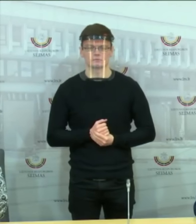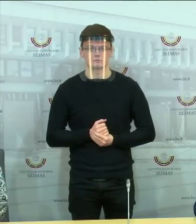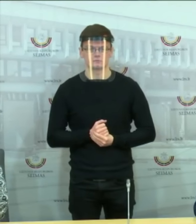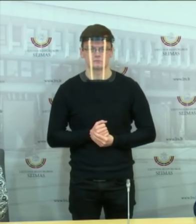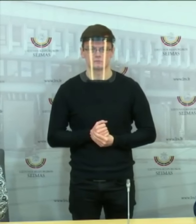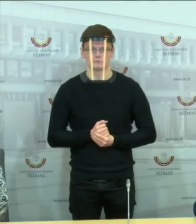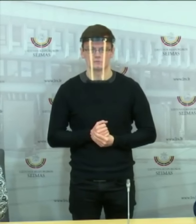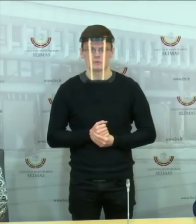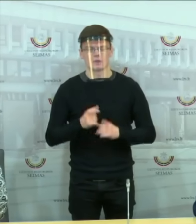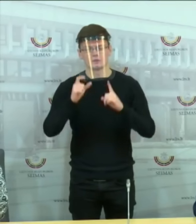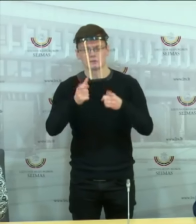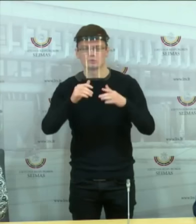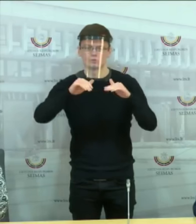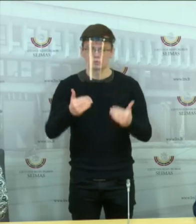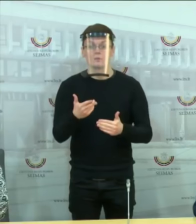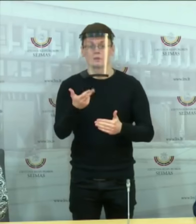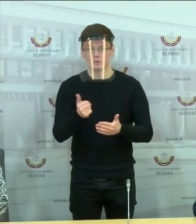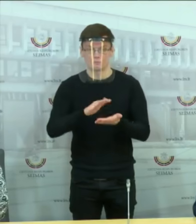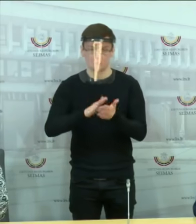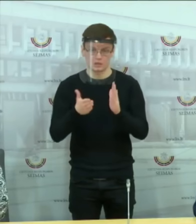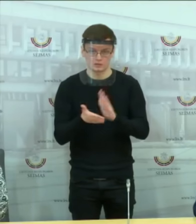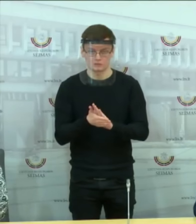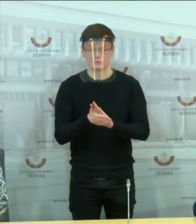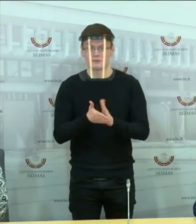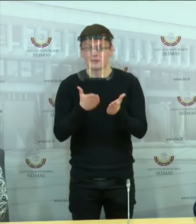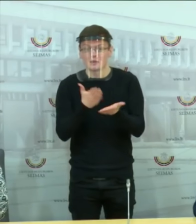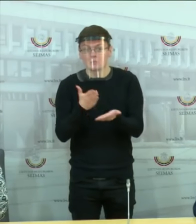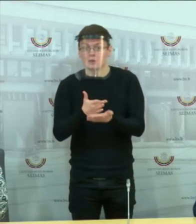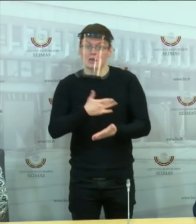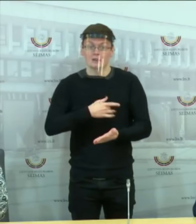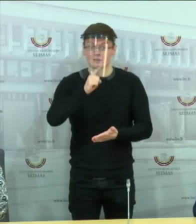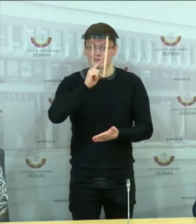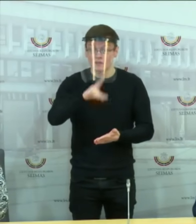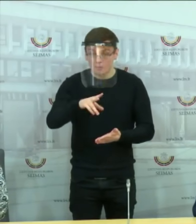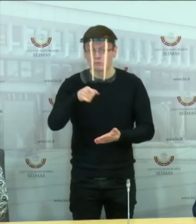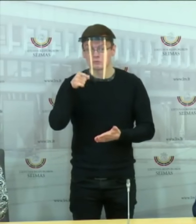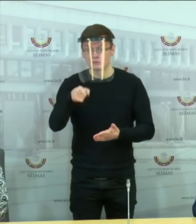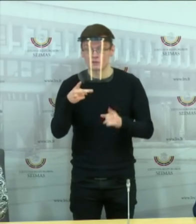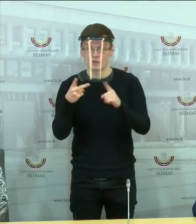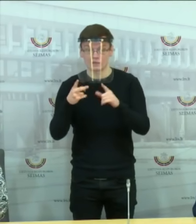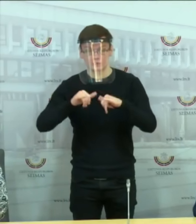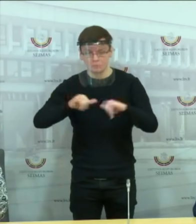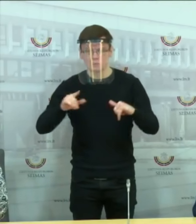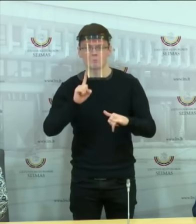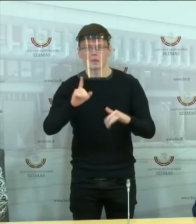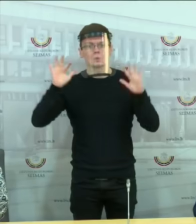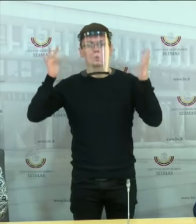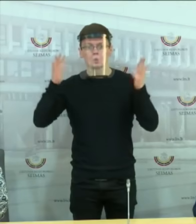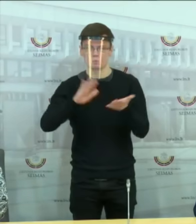jeigu visiškai trumpai, tai taip ruošiamės. Nebūtinai bus ta antra banga, bet mes ruošiamės tokiam galimam